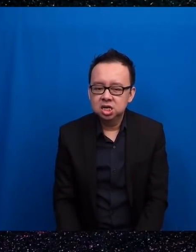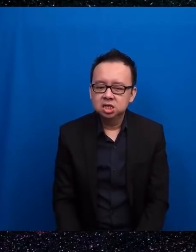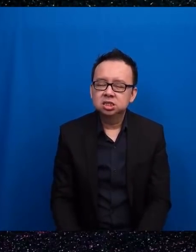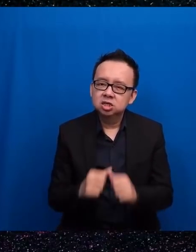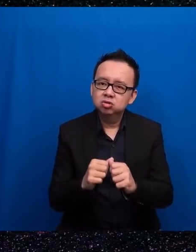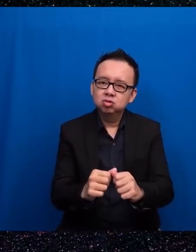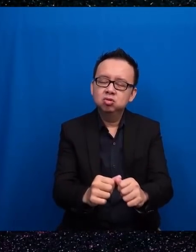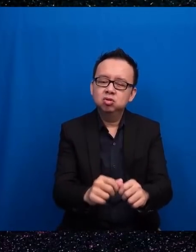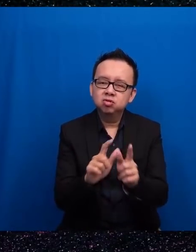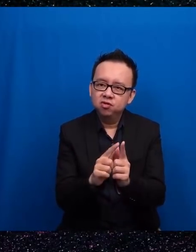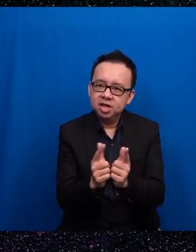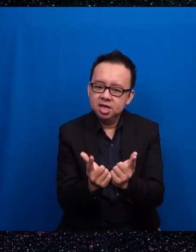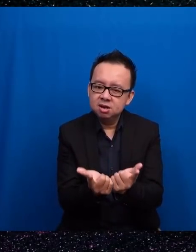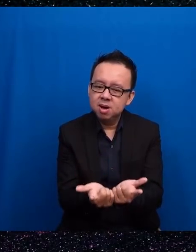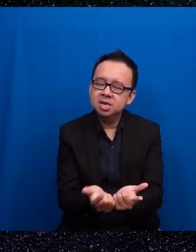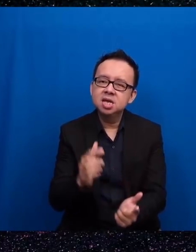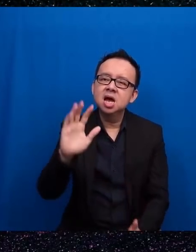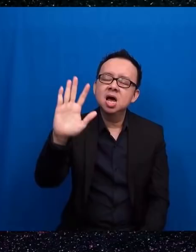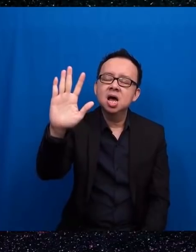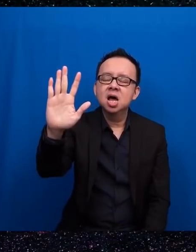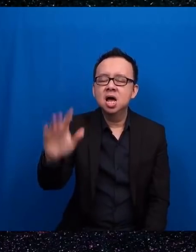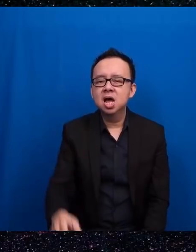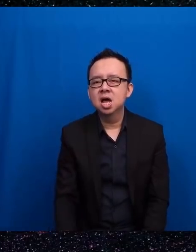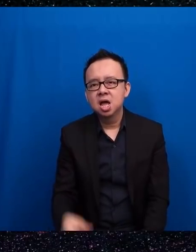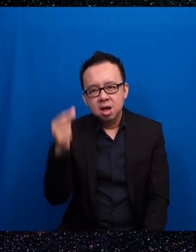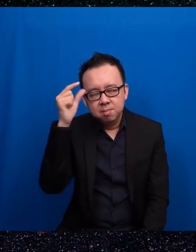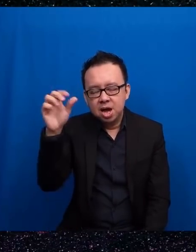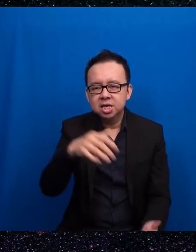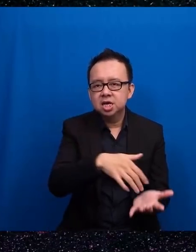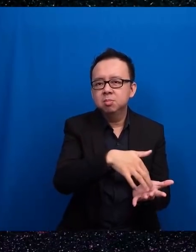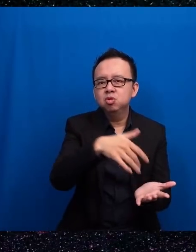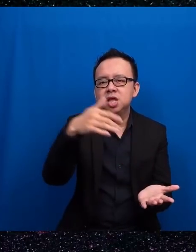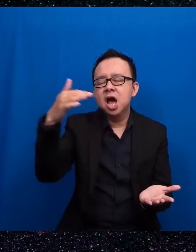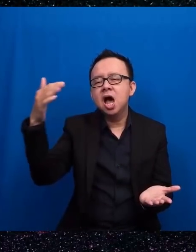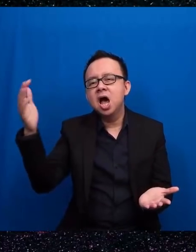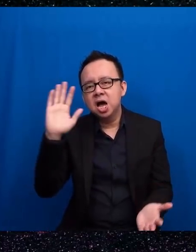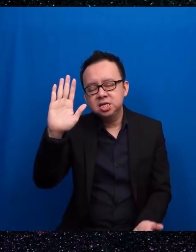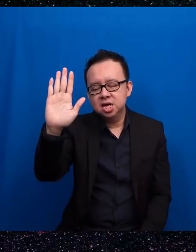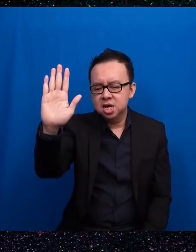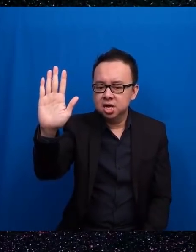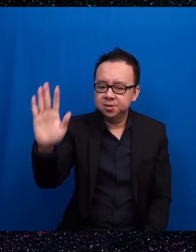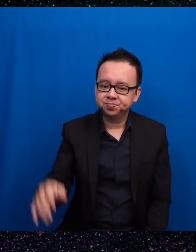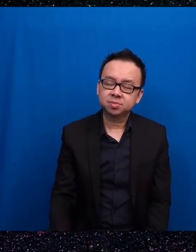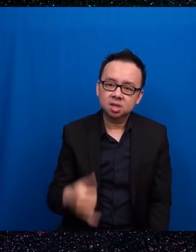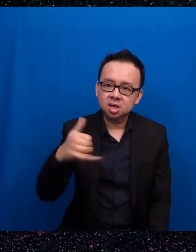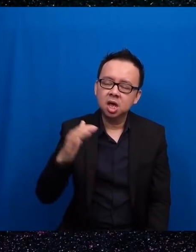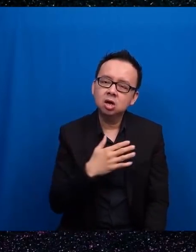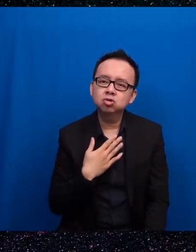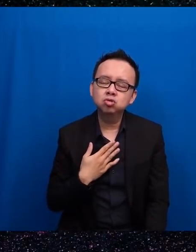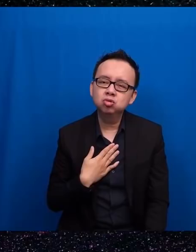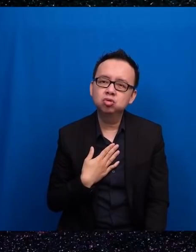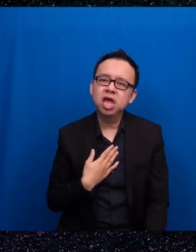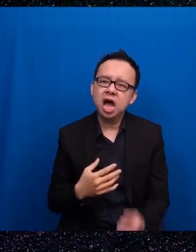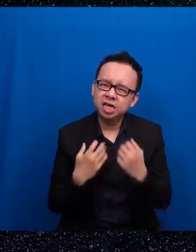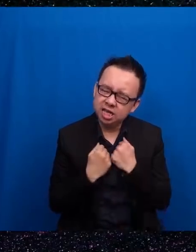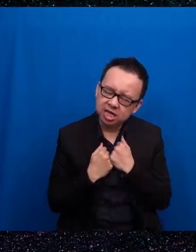kerjakan seturut firman-Nya bagi kemuliaan-Nya. Yang